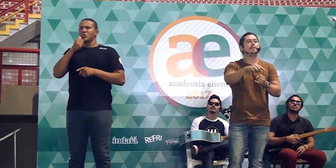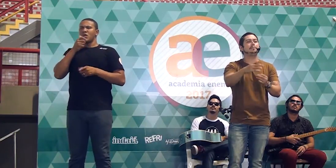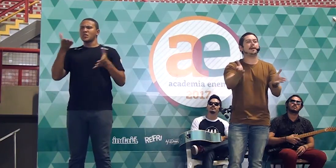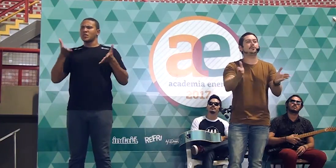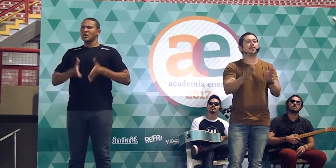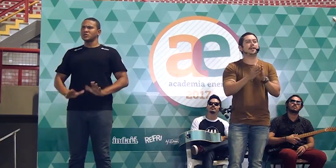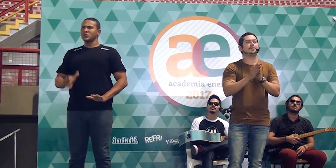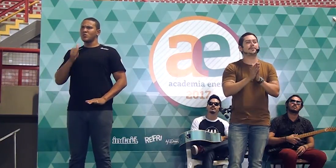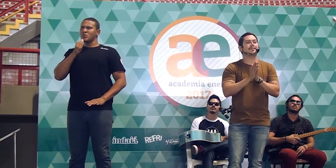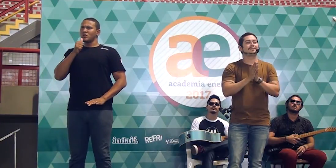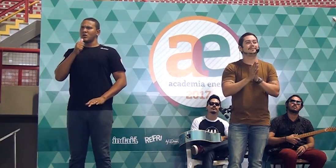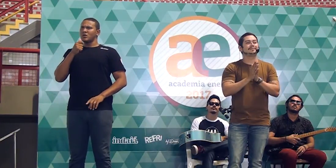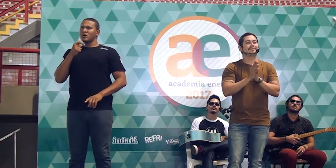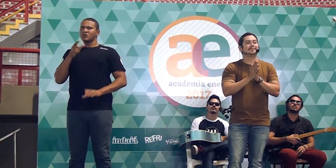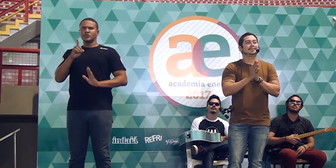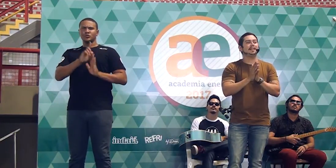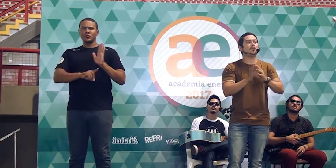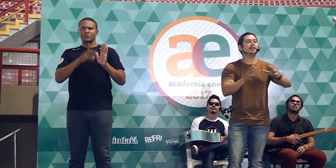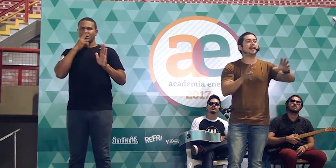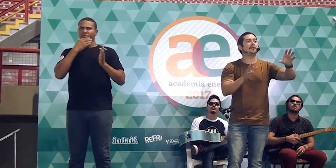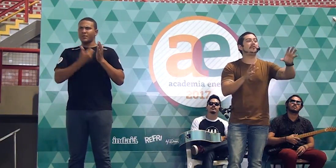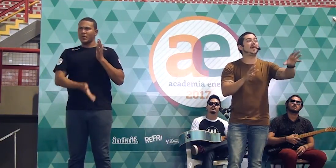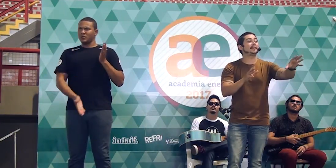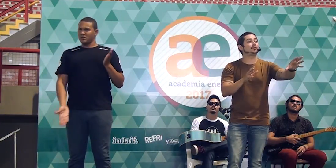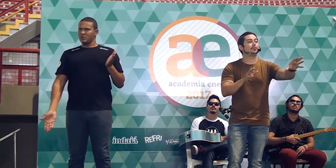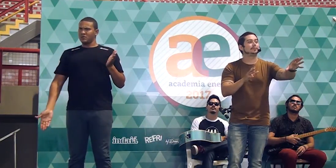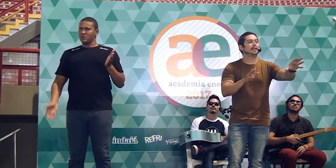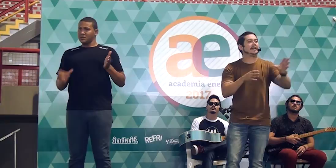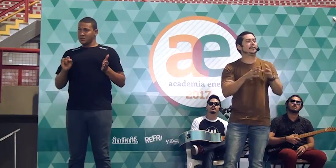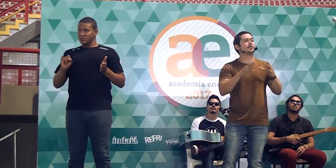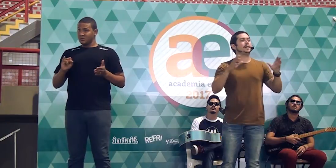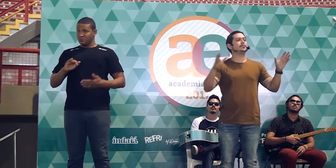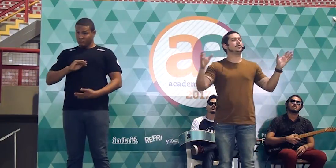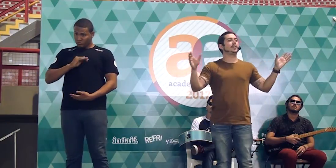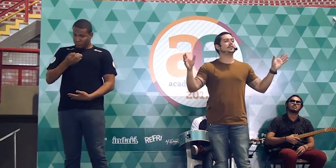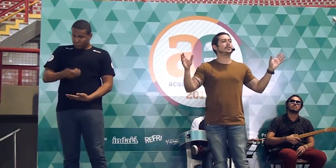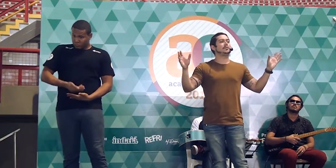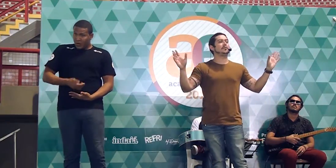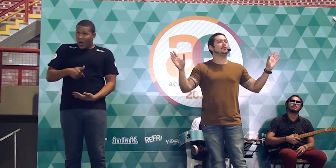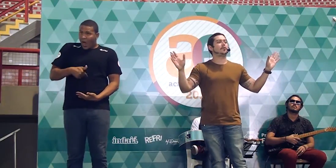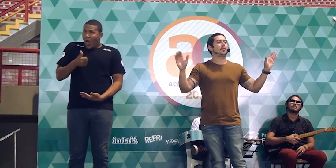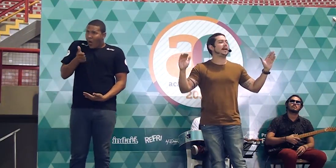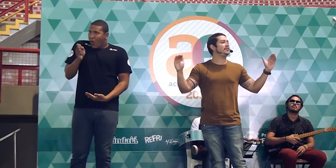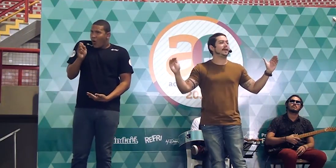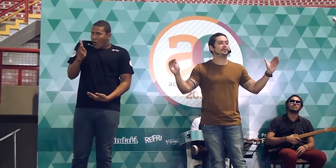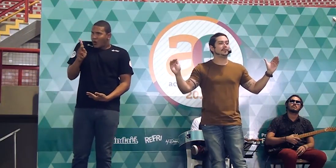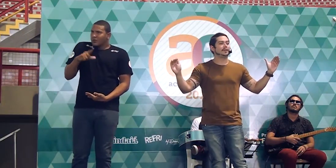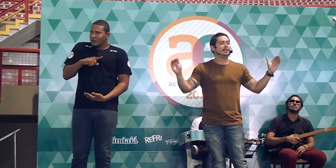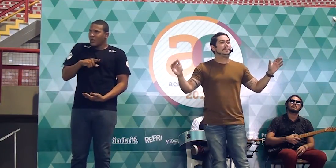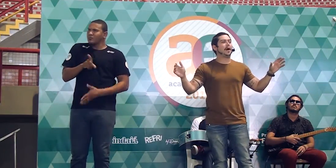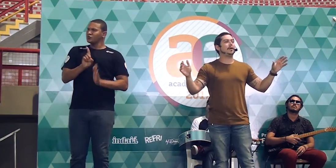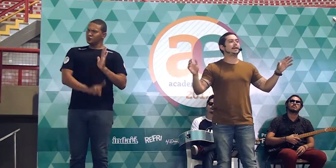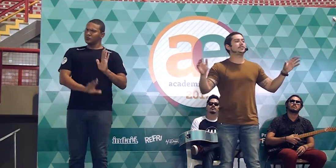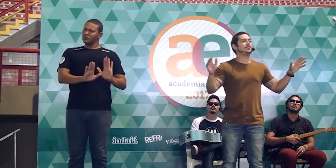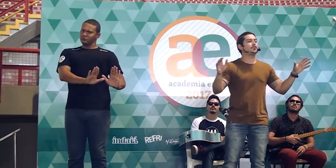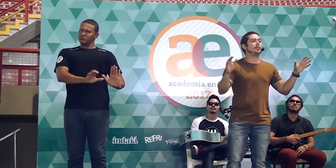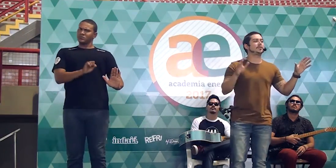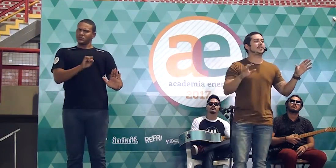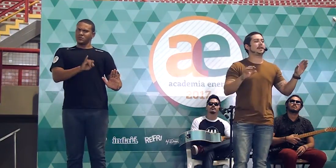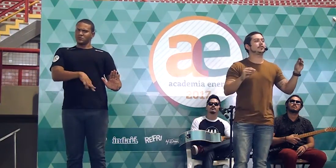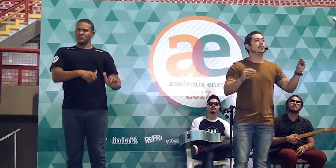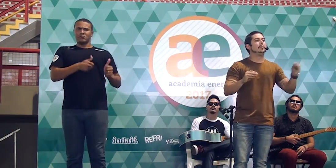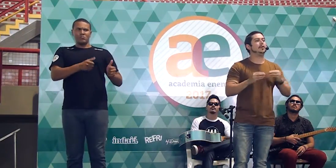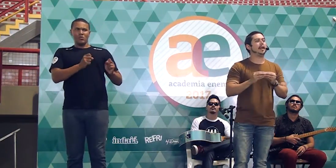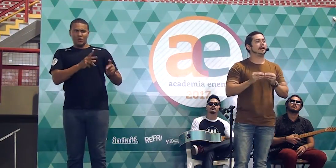mulher, perde os direitos? Enquanto ela é um feto, ela tem os mesmos direitos que qualquer feto. Na hora que a gente